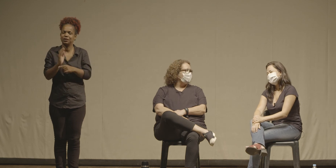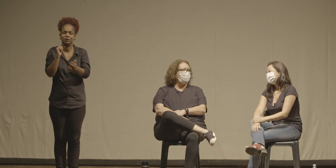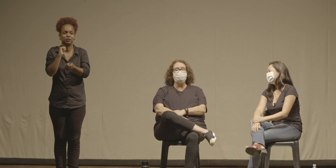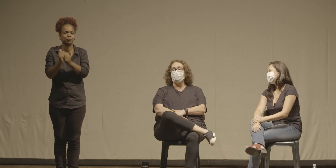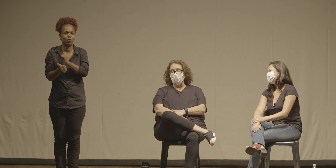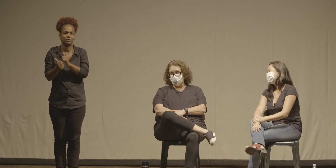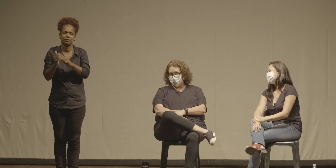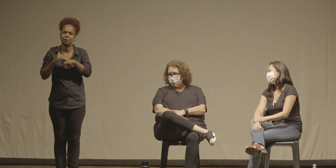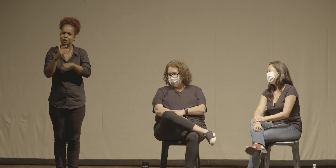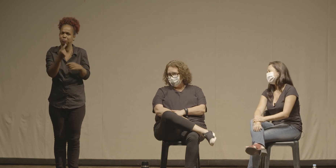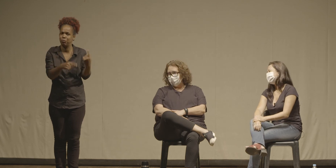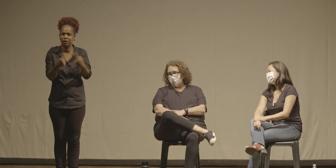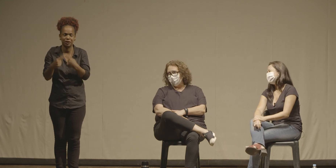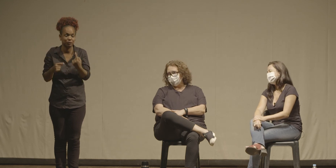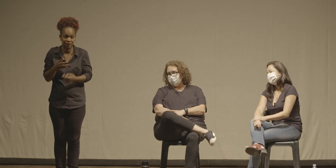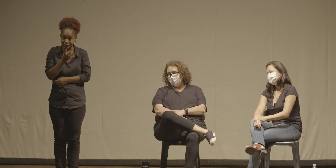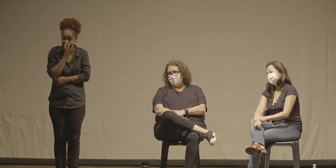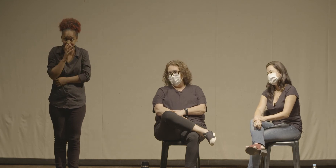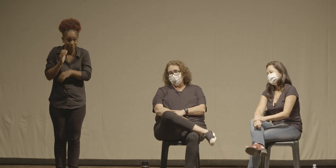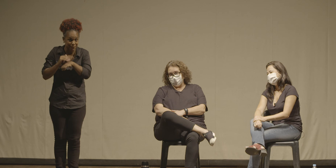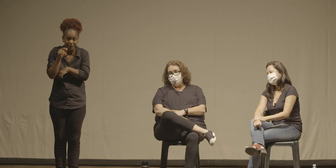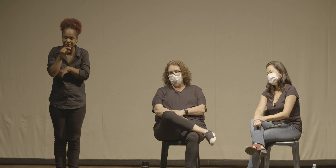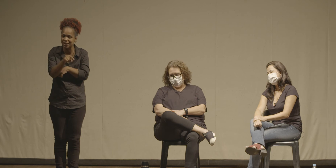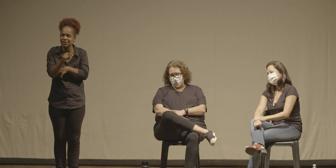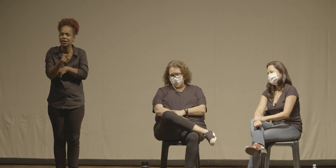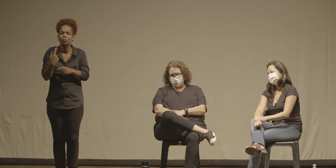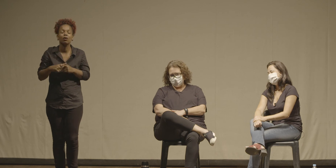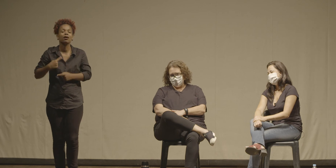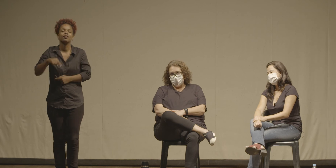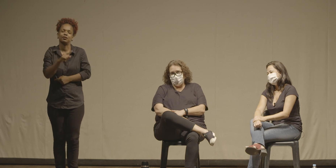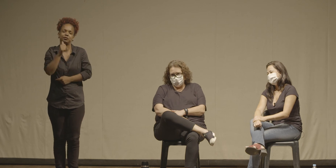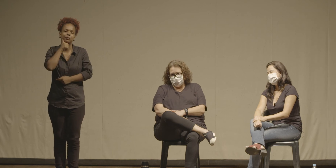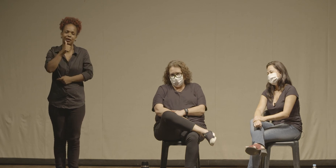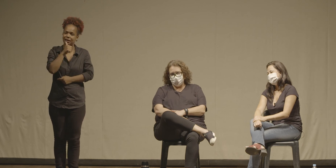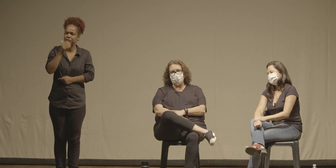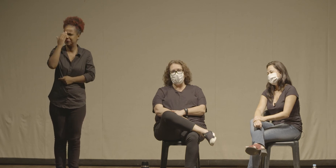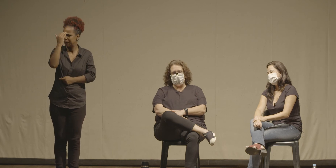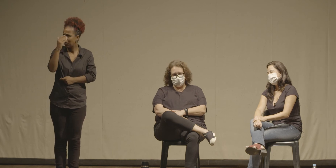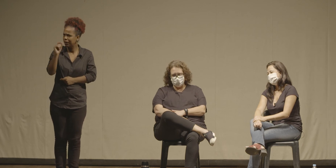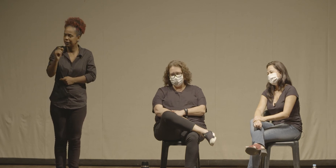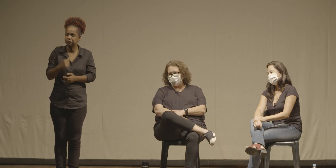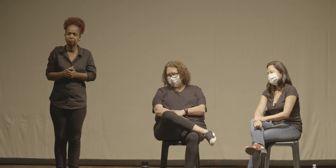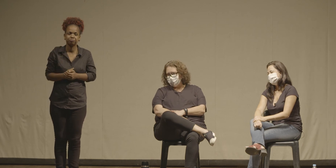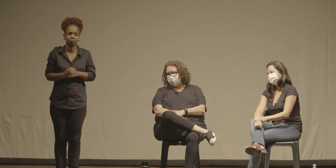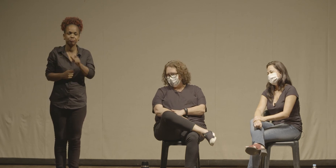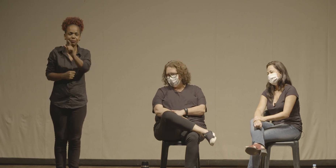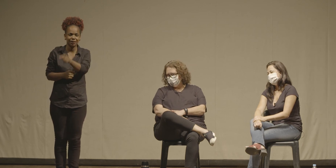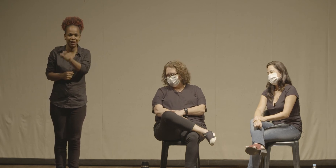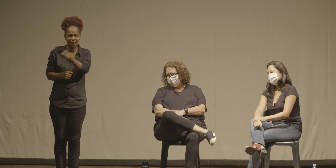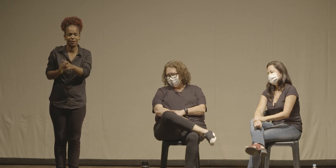esporte mais político que ela já viu. E eu acho que, por sermos mulheres, e principalmente por elas